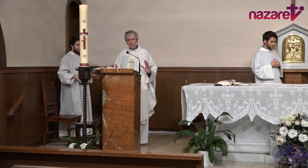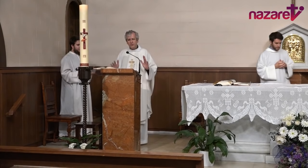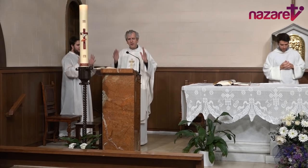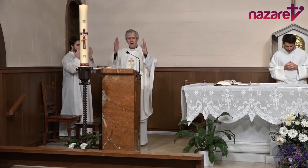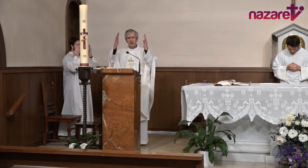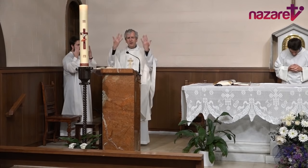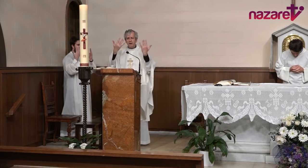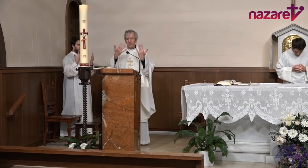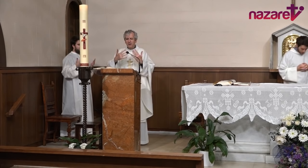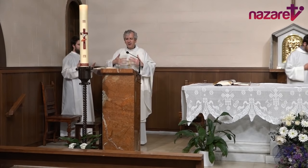aleluya,